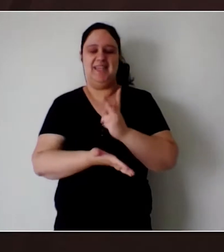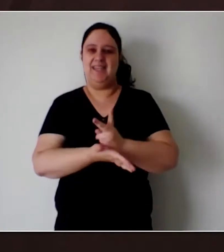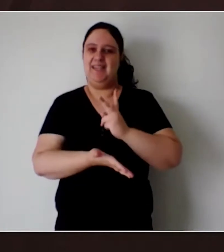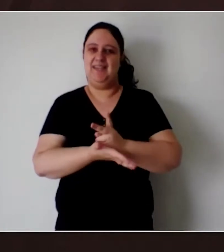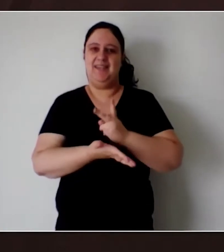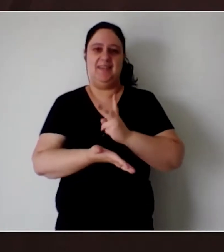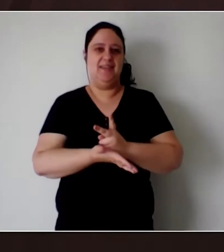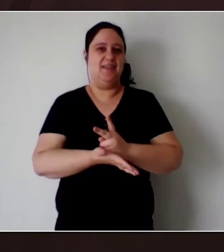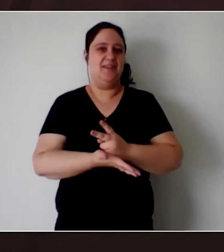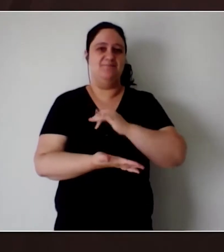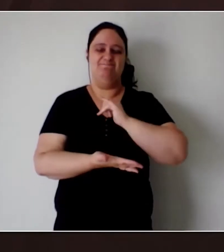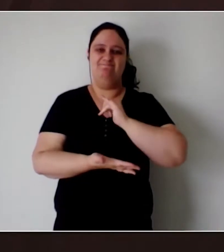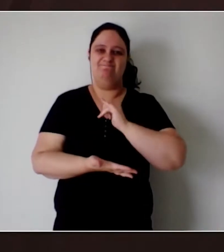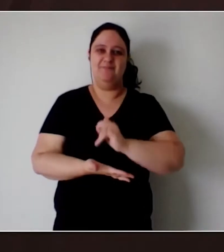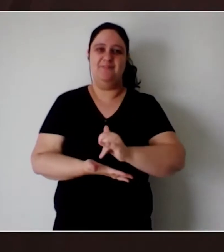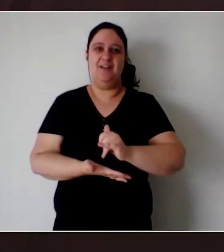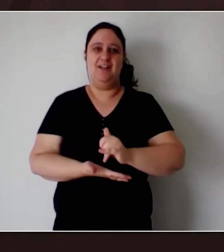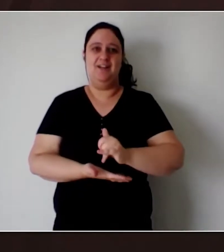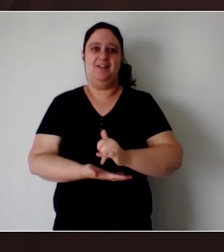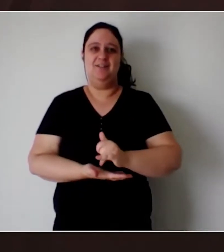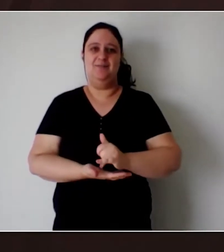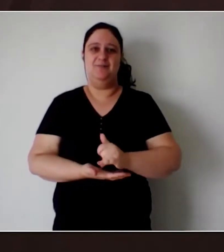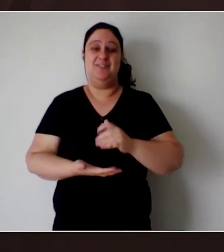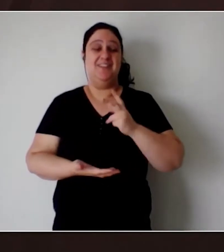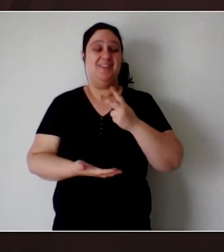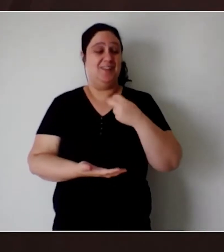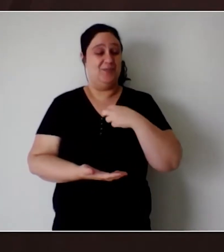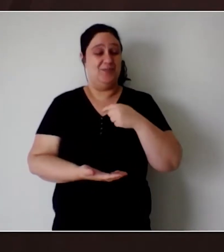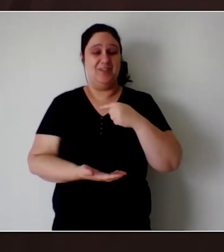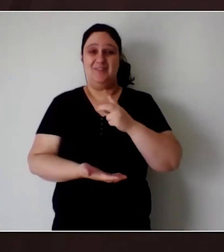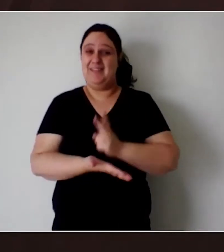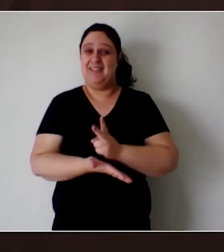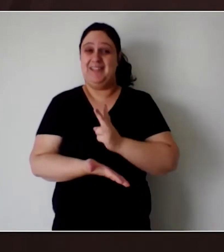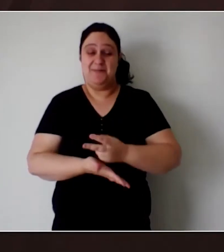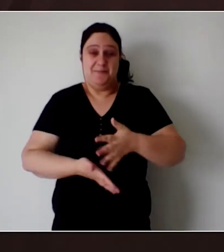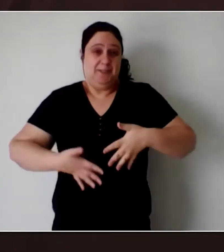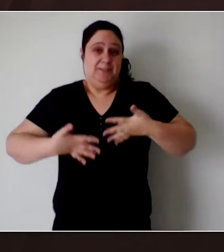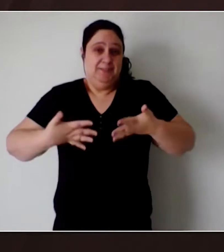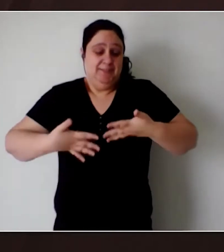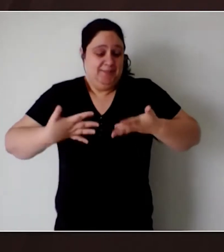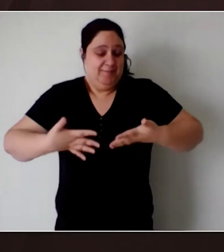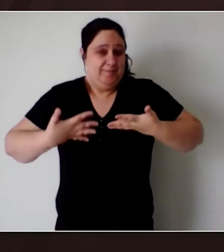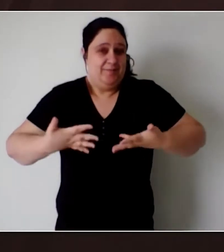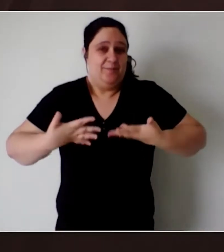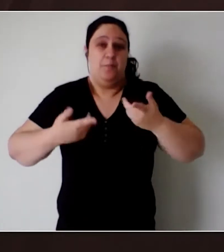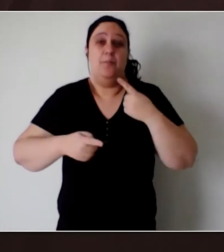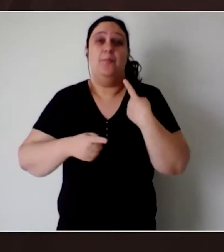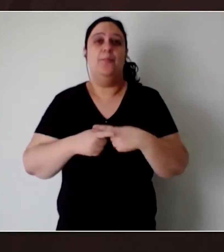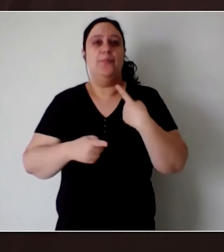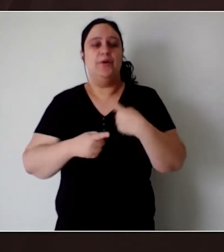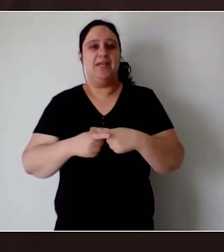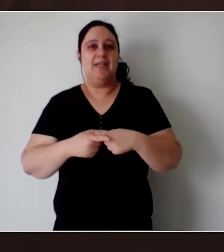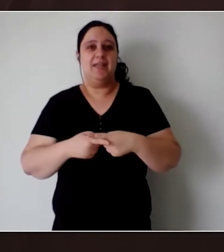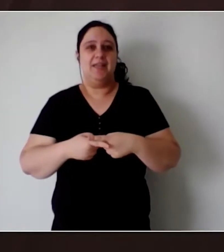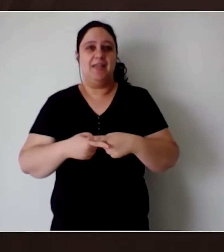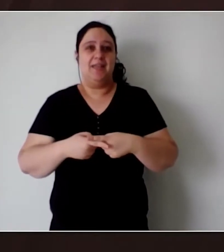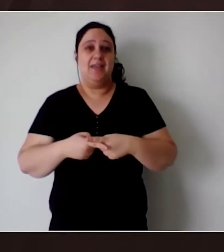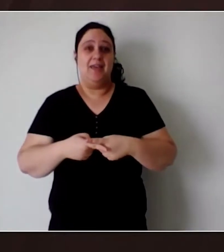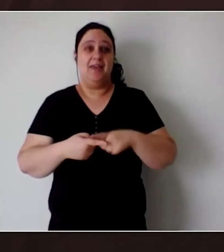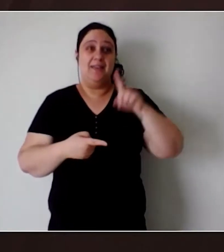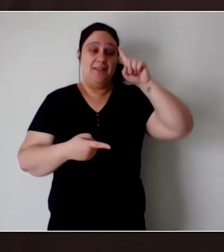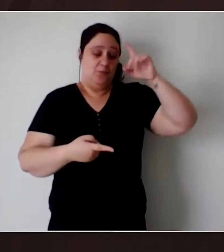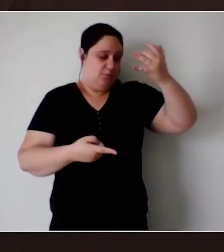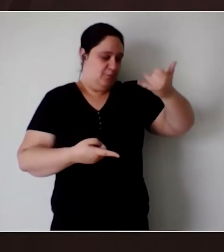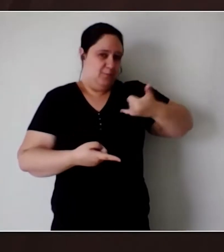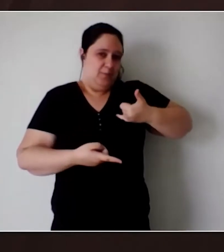motivado. Porque essa palavra arde. A palavra de Deus arde o nosso coração. Não